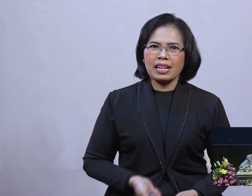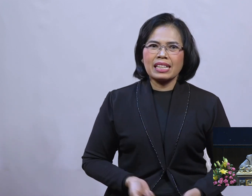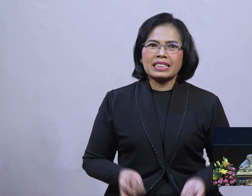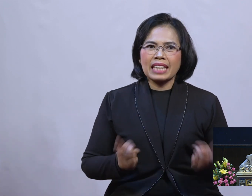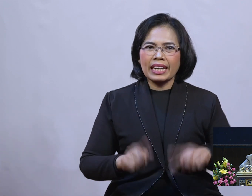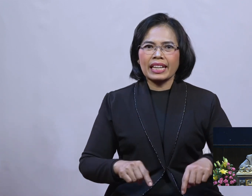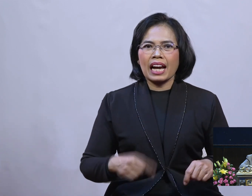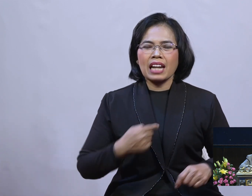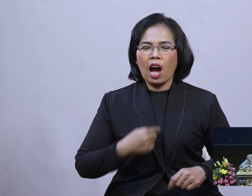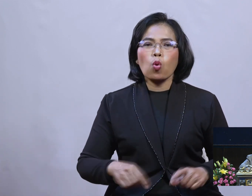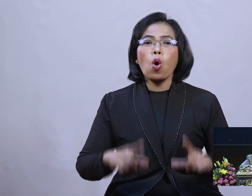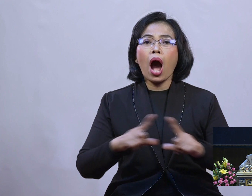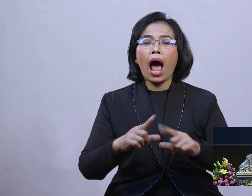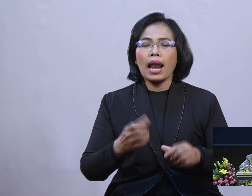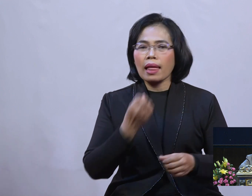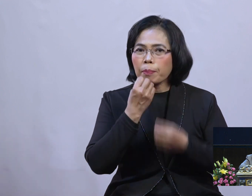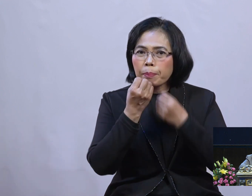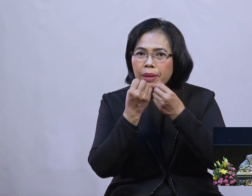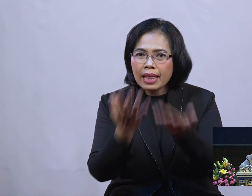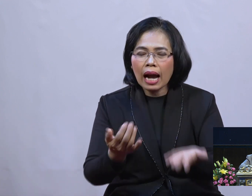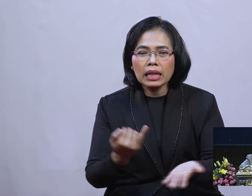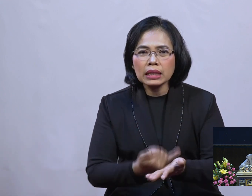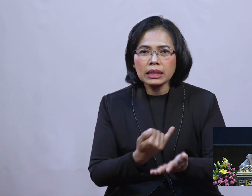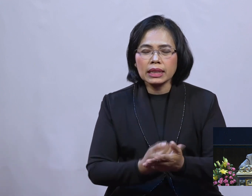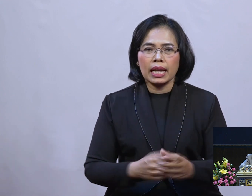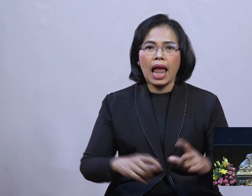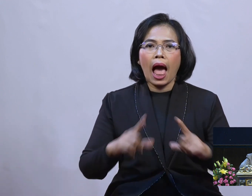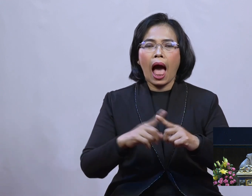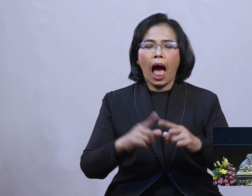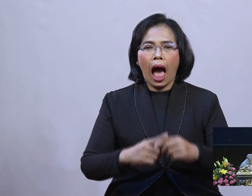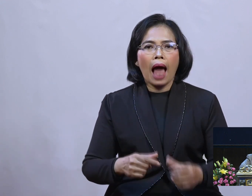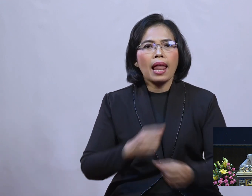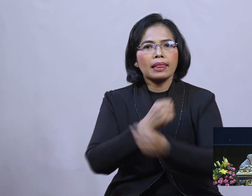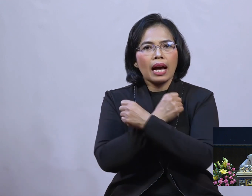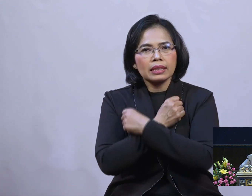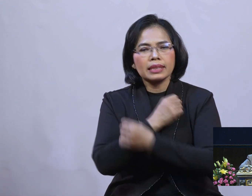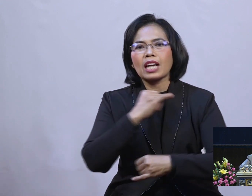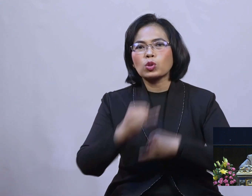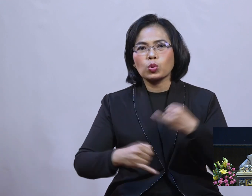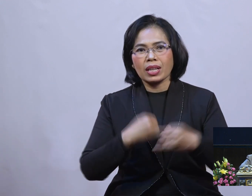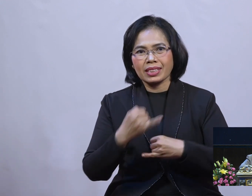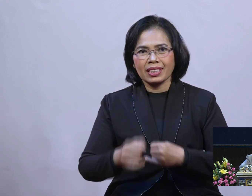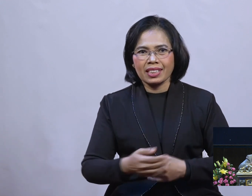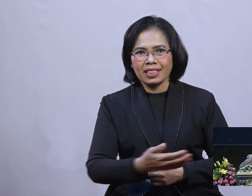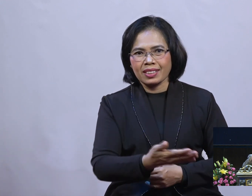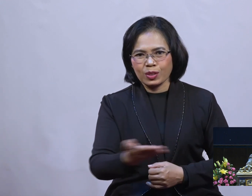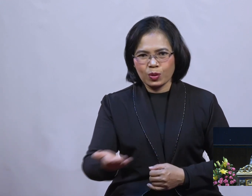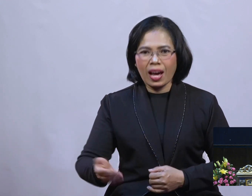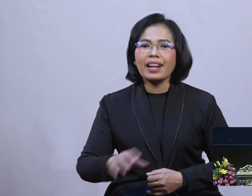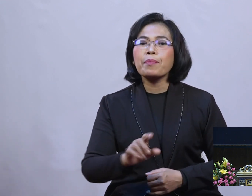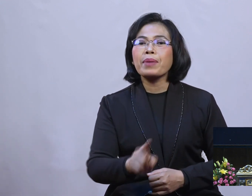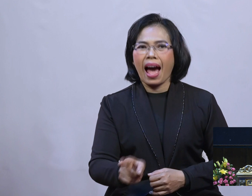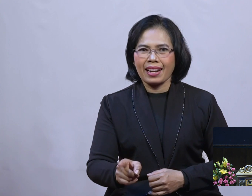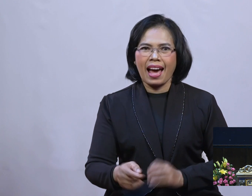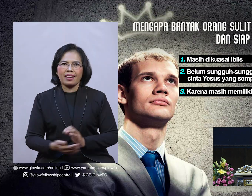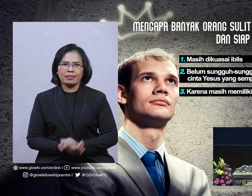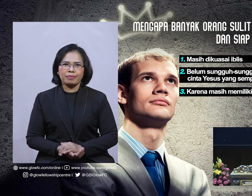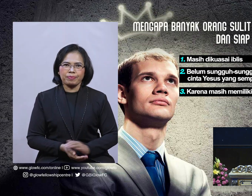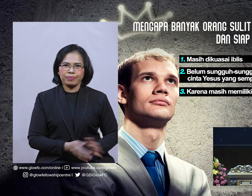jadikan aku alat injilmu jadikan aku alat kasihmu Jadi kalau aku harap sukacitamu dimanapun angkot tempatkan aku